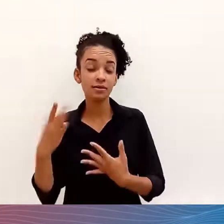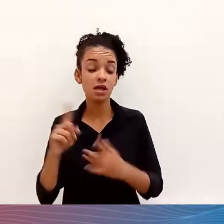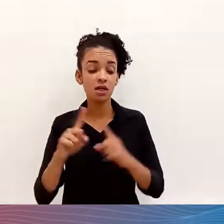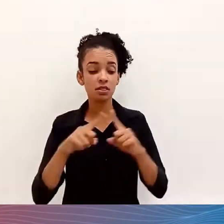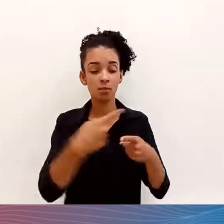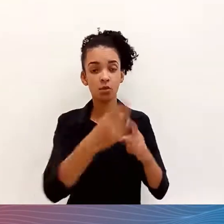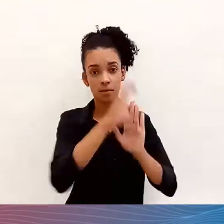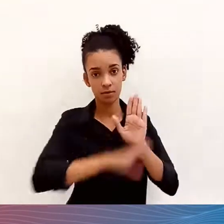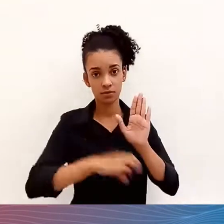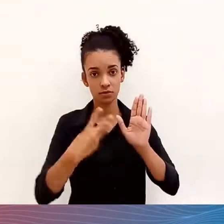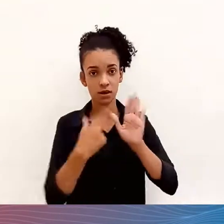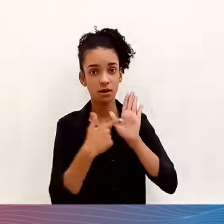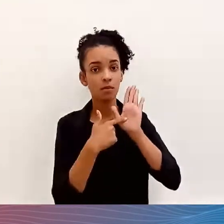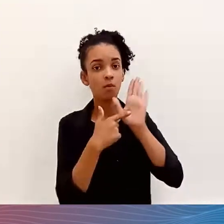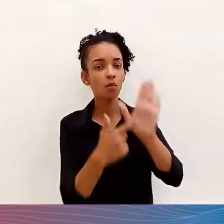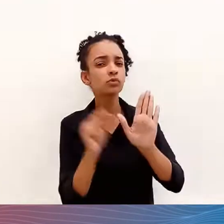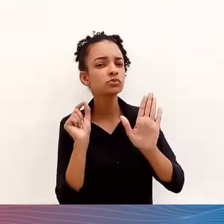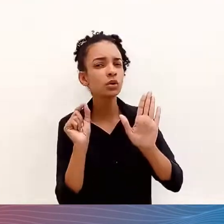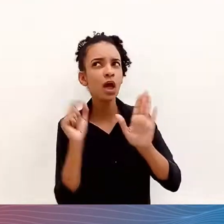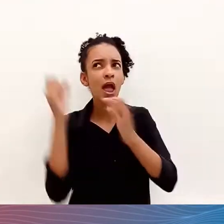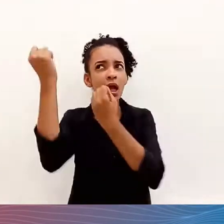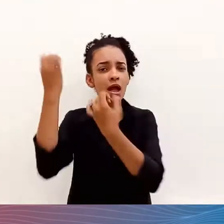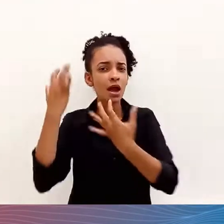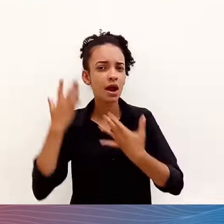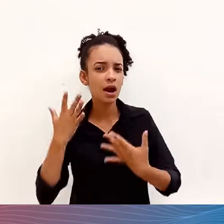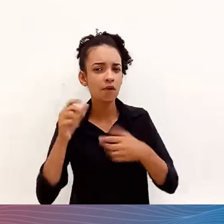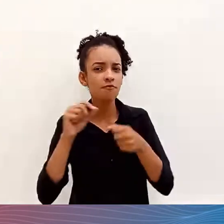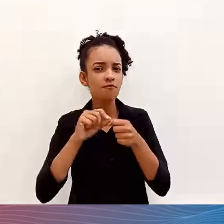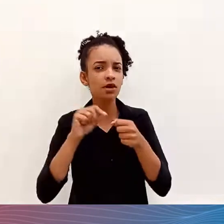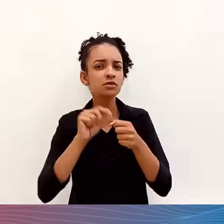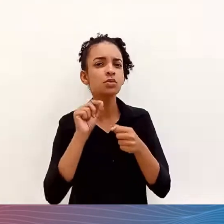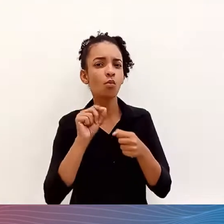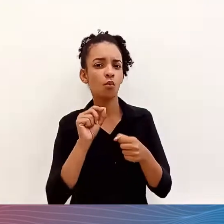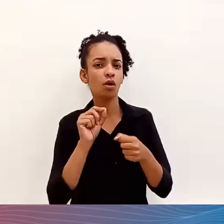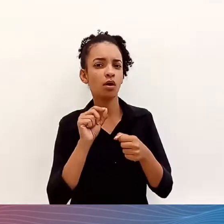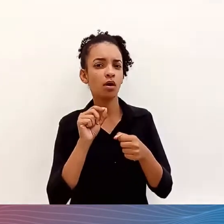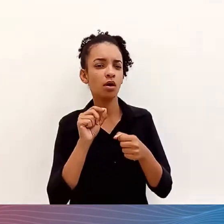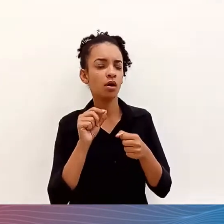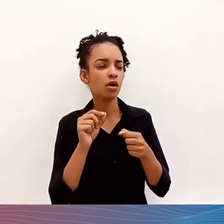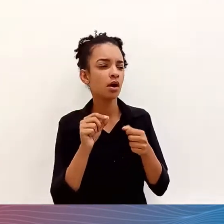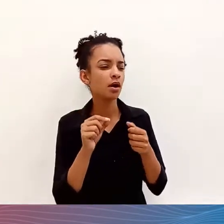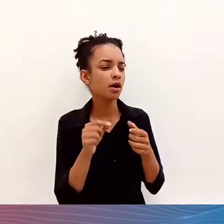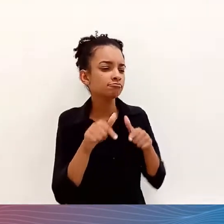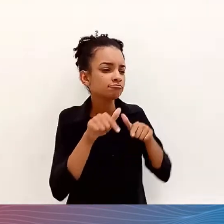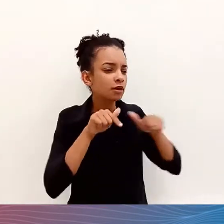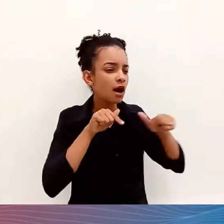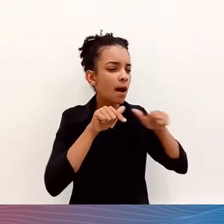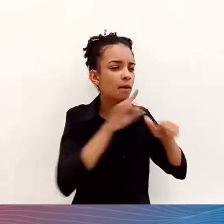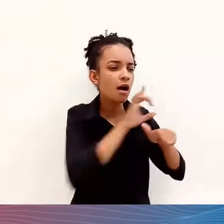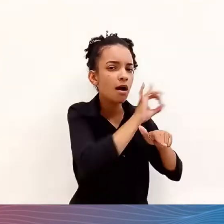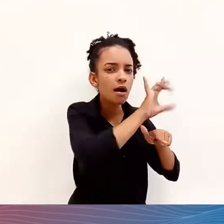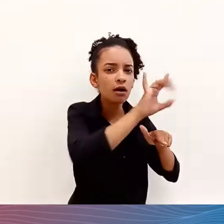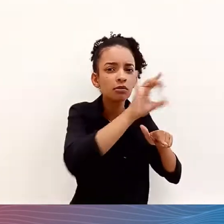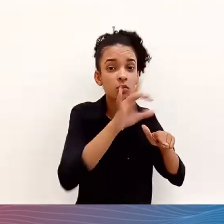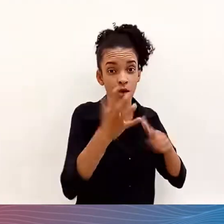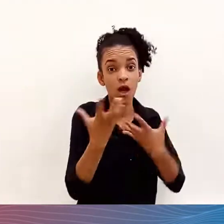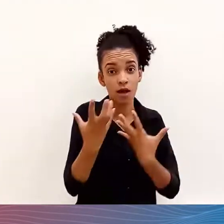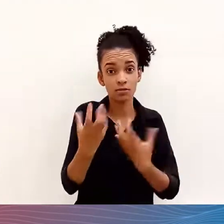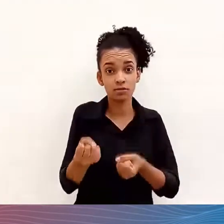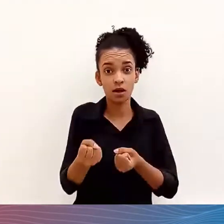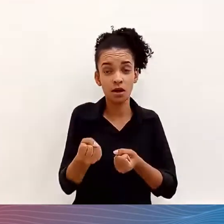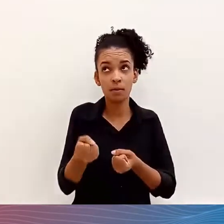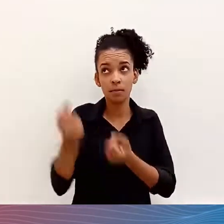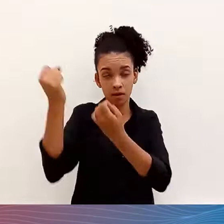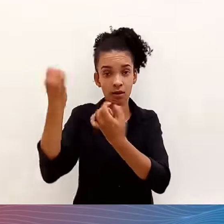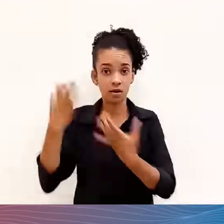mostra, irmãos, essa graça vai fazer um trabalho naqueles que receberem corretamente essa graça. Cristo vai